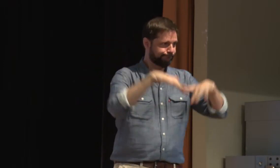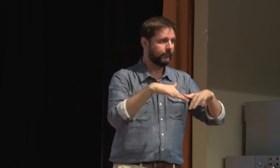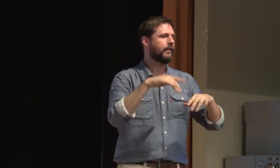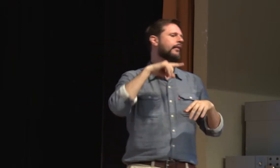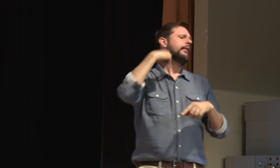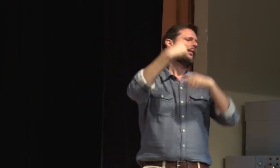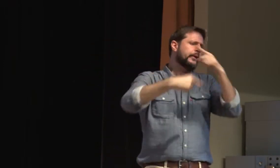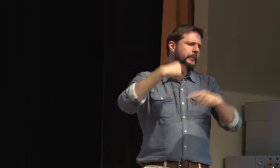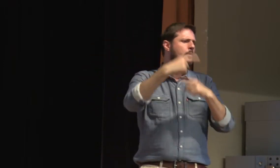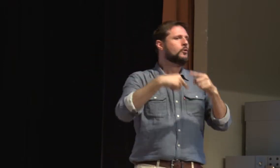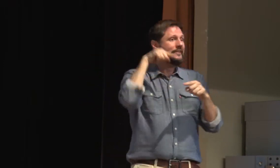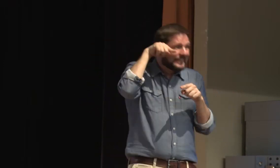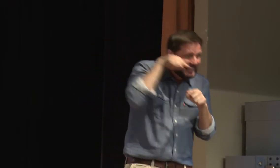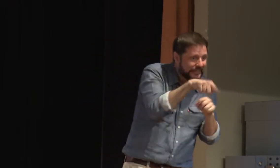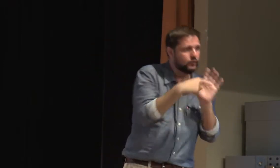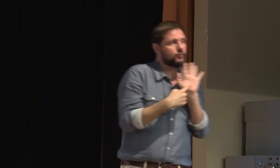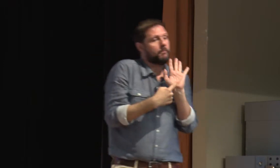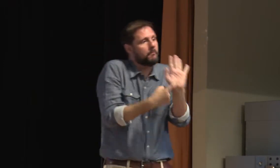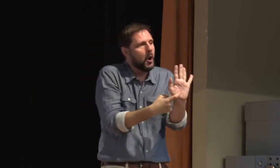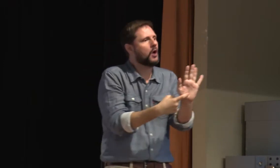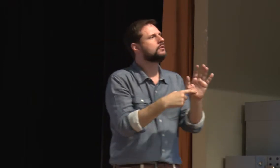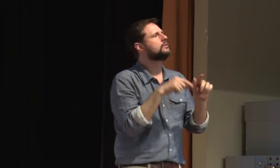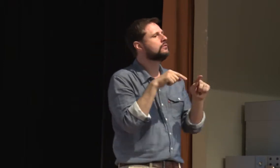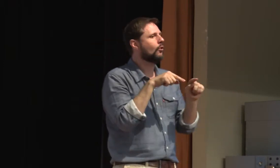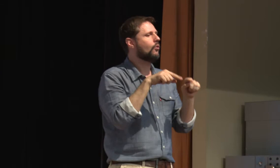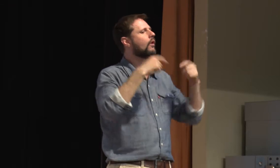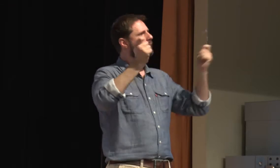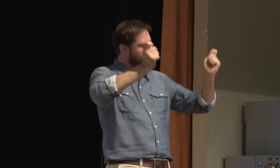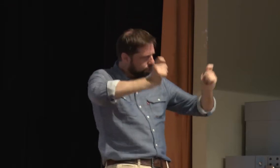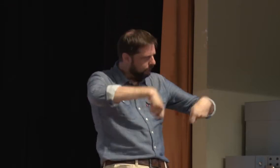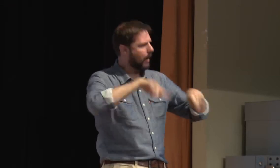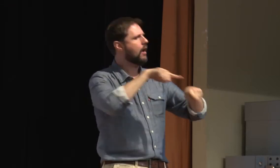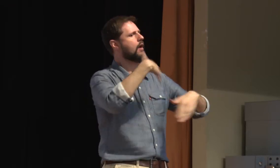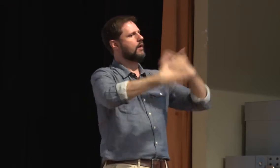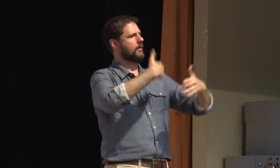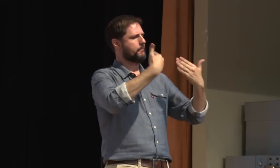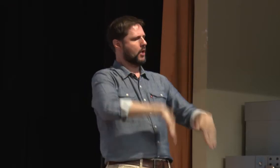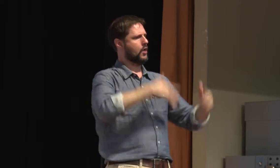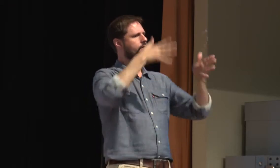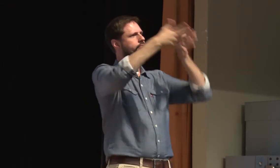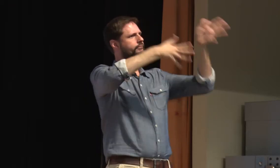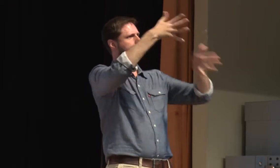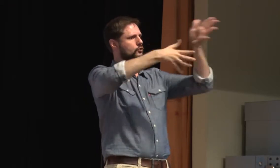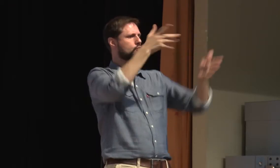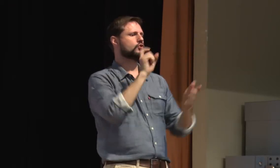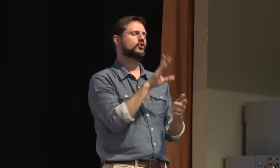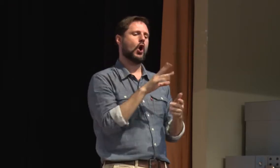tinha esse interesse nas cotas para os surdos. Então, começaram a mostrar que eles eram capazes,